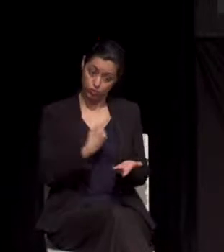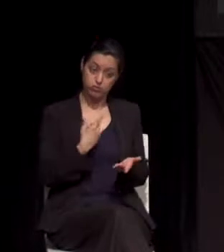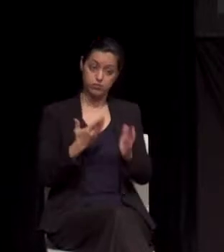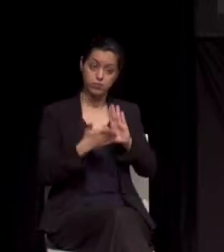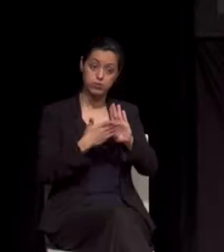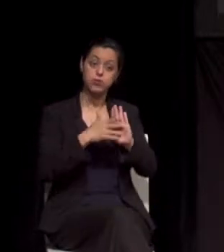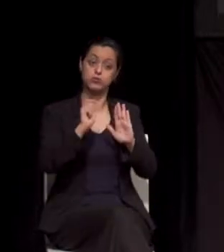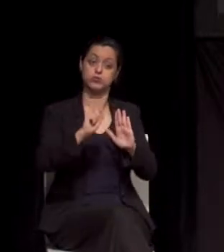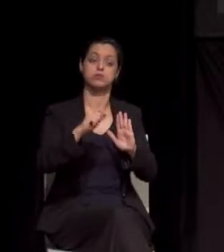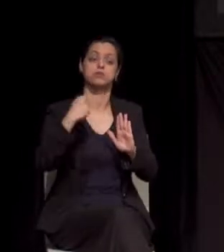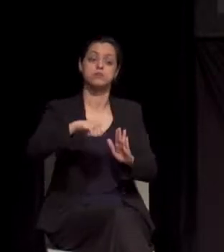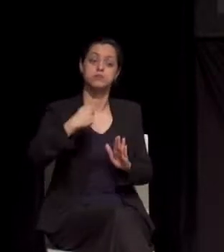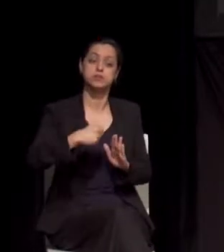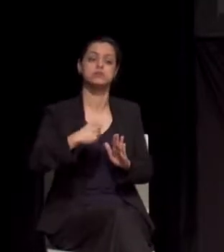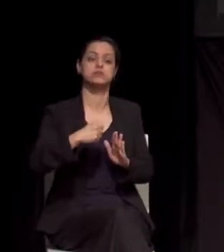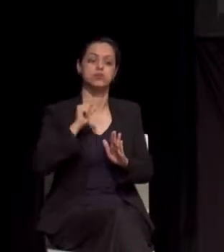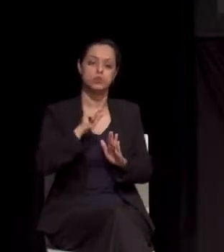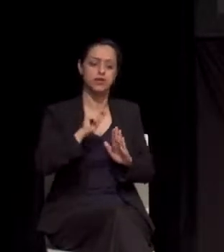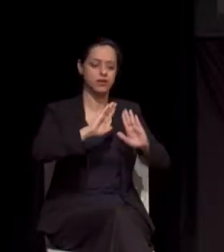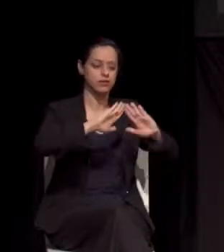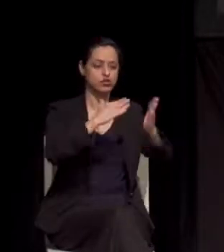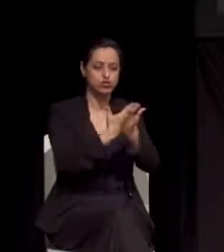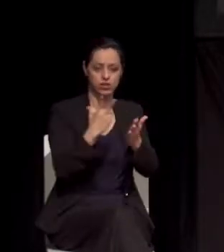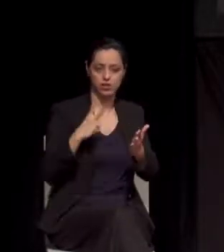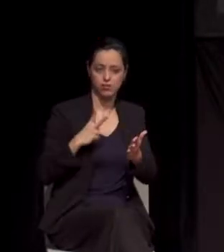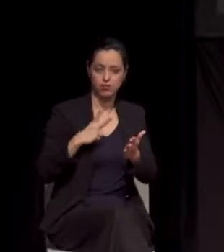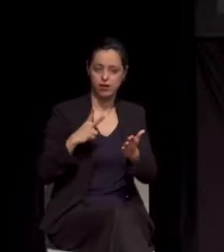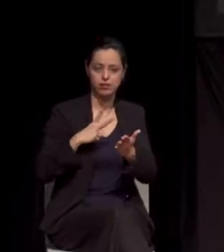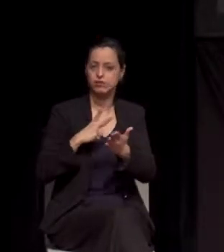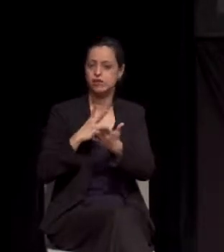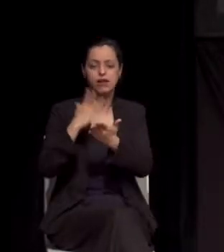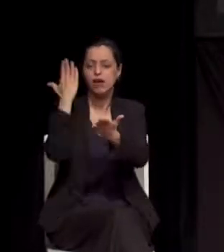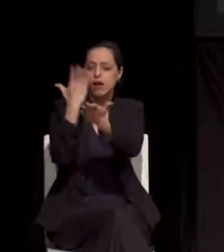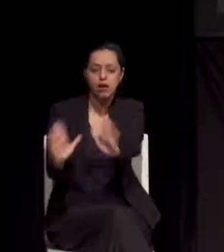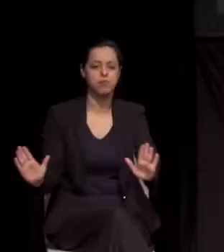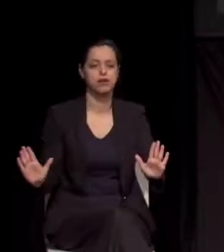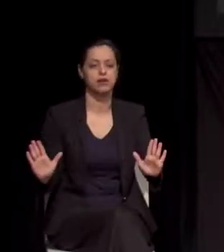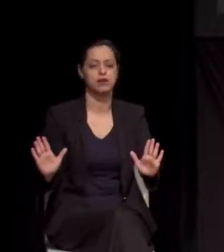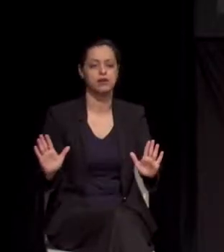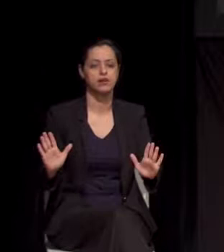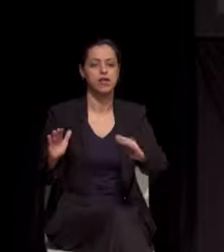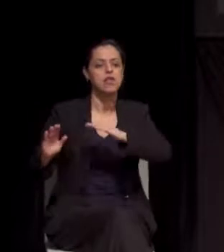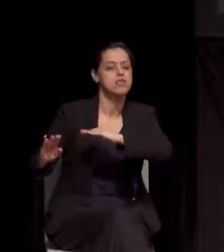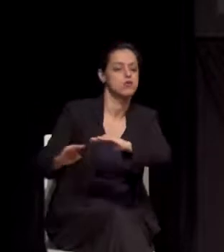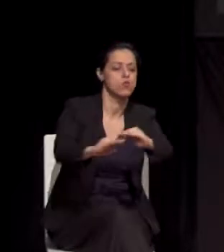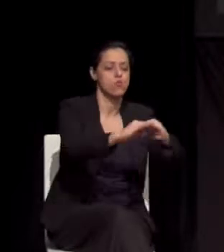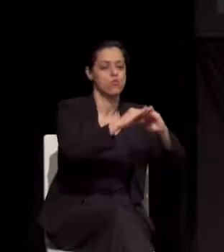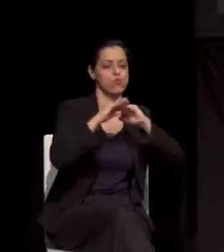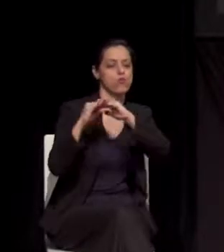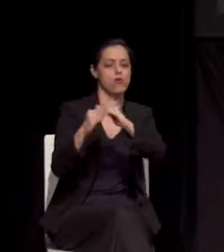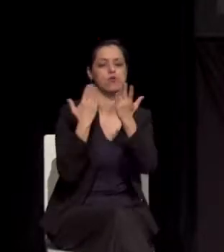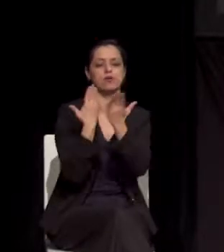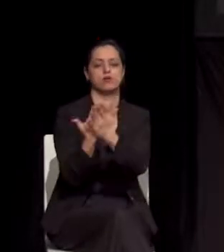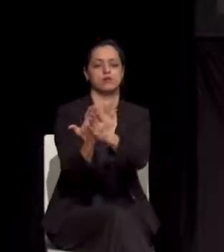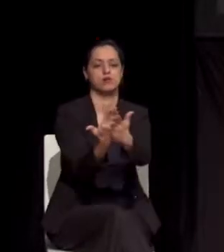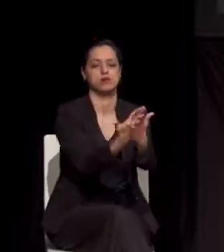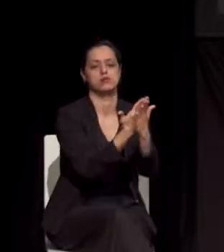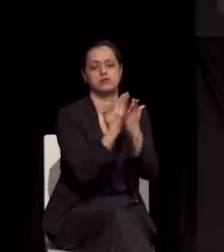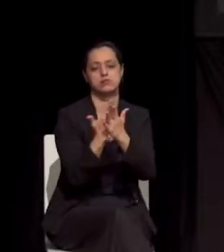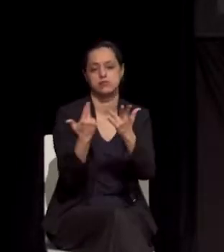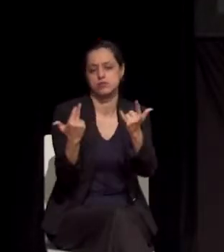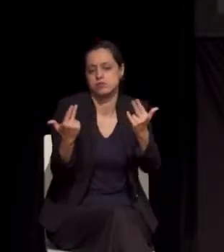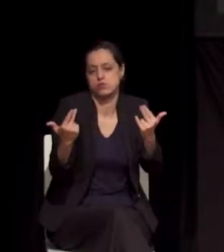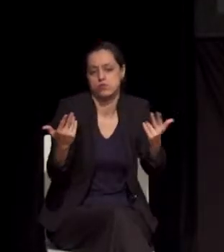ser acabar com as escolas particulares, ter um nível de educação que se equipare e torne as escolas